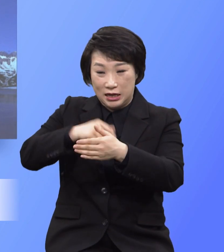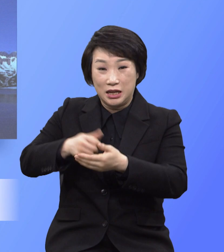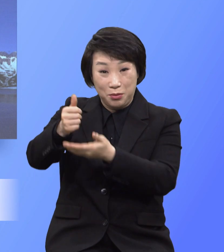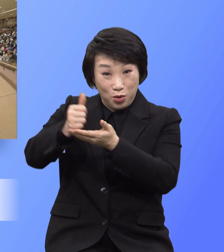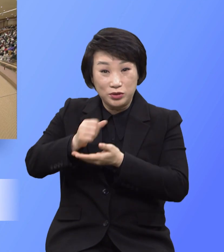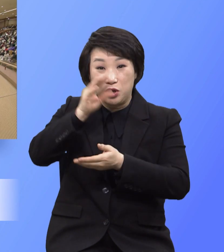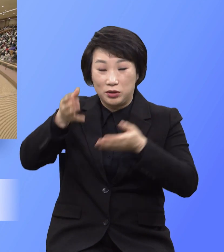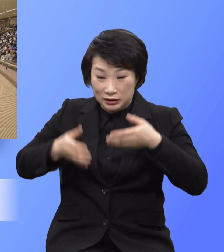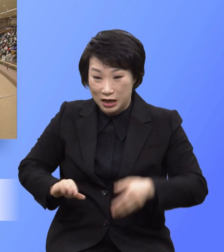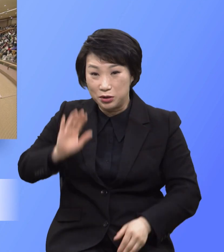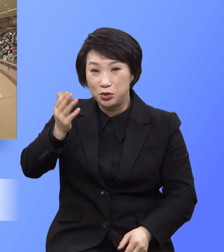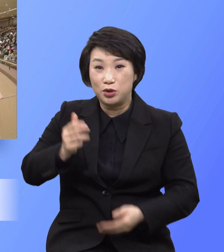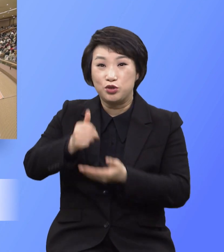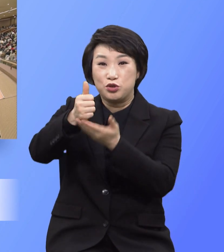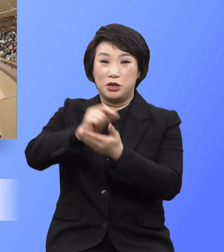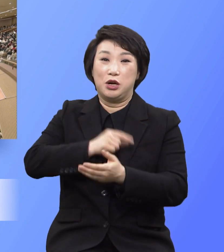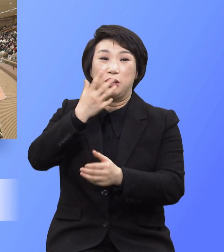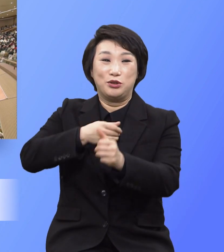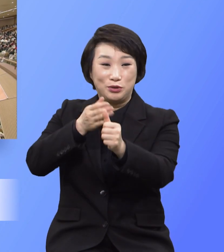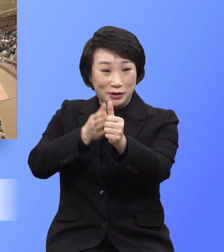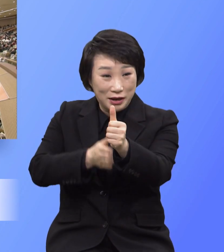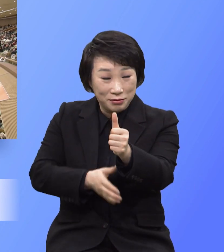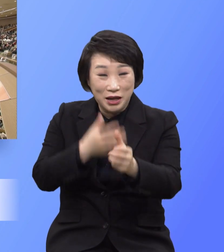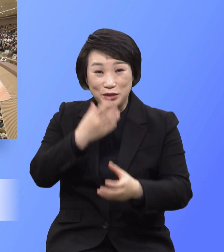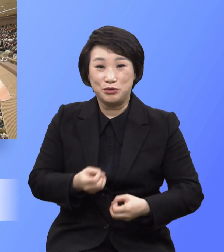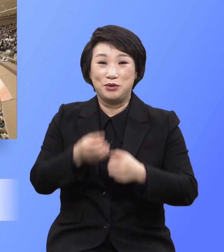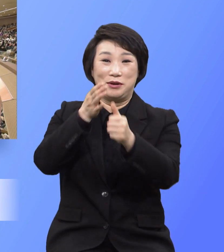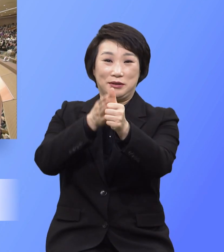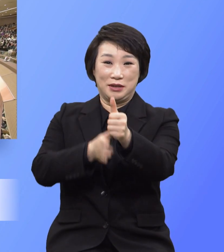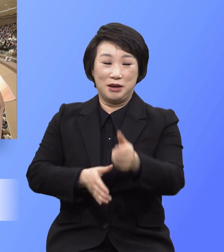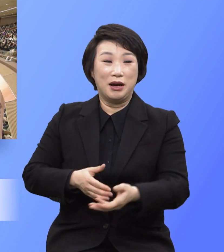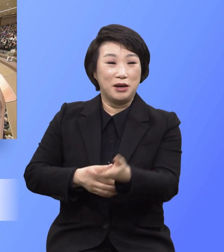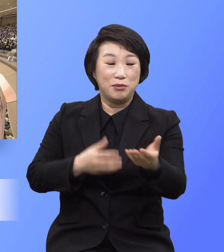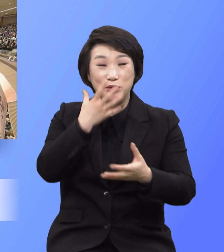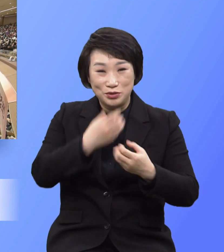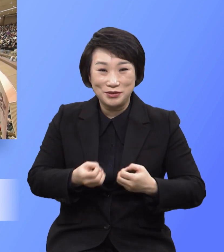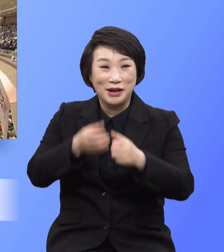주님의 이름으로 축원합니다. 축원합니다.